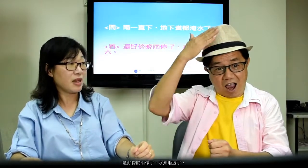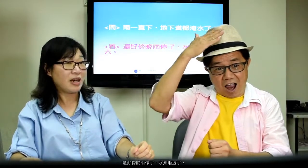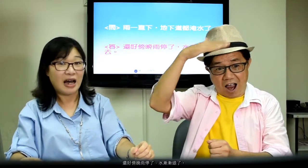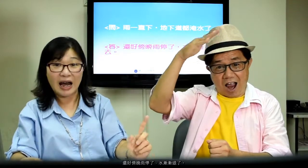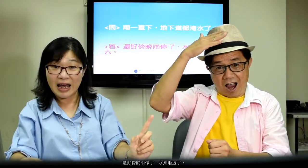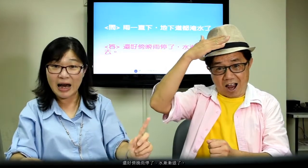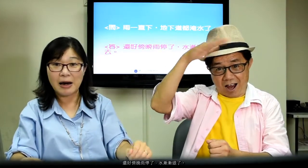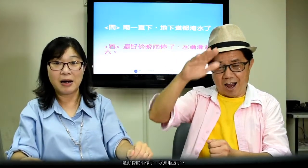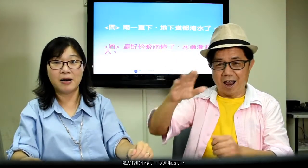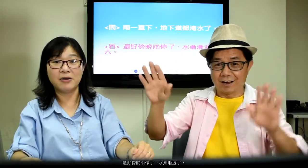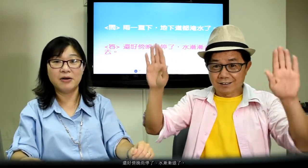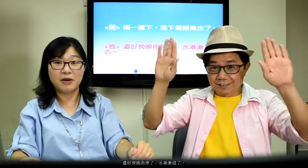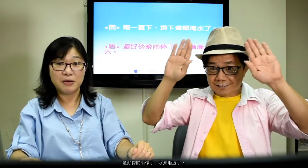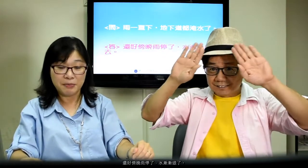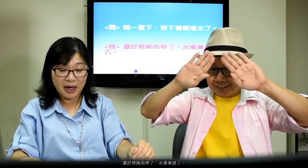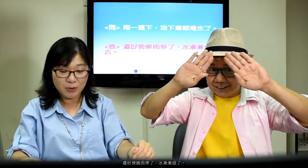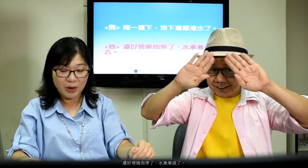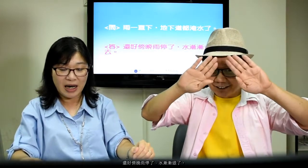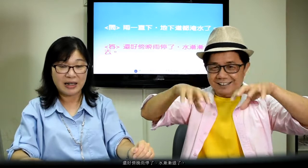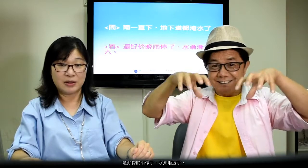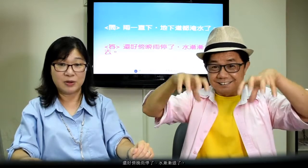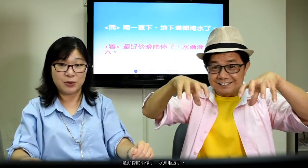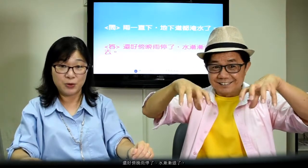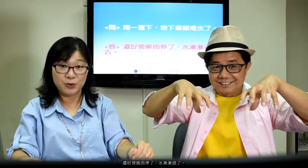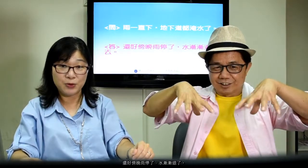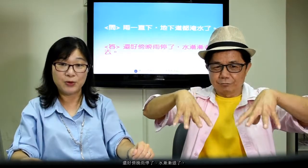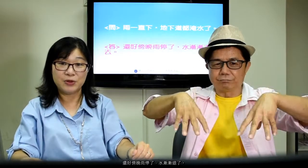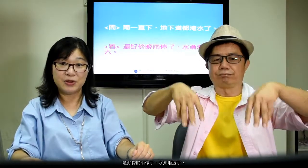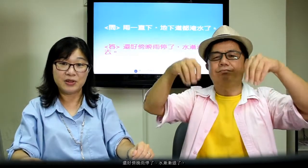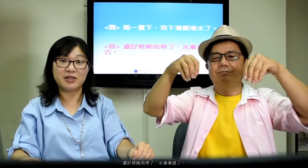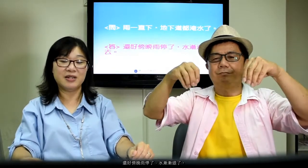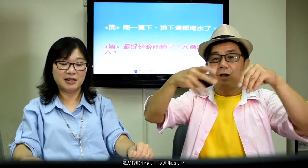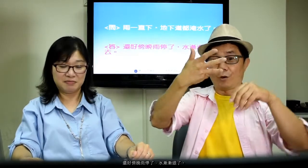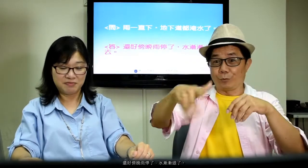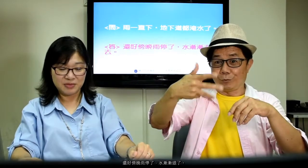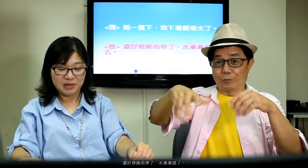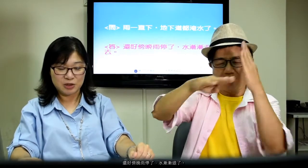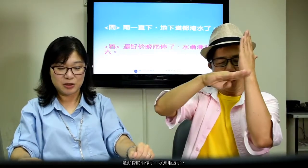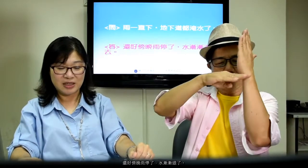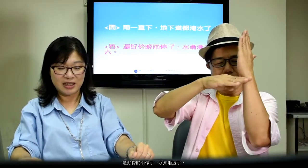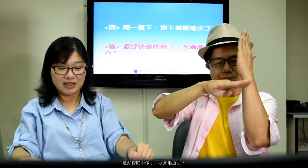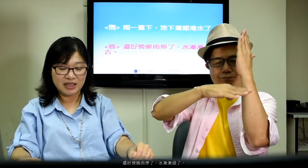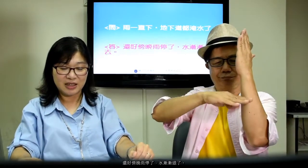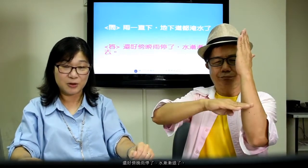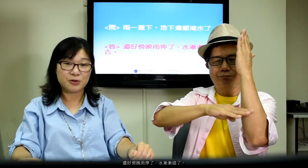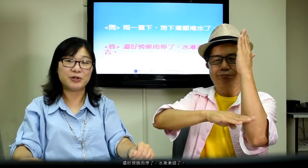了。还好傍晚雨停了，水渐渐退